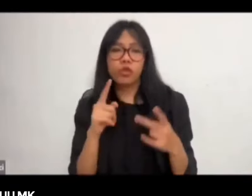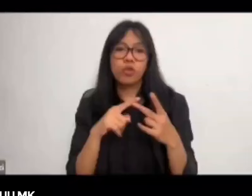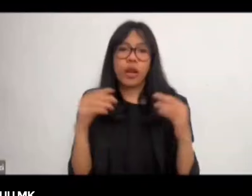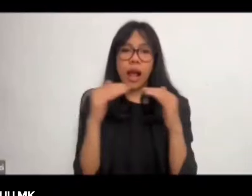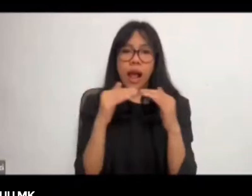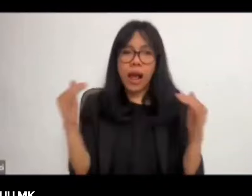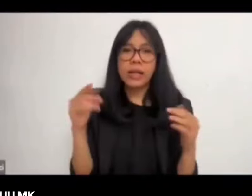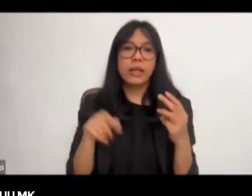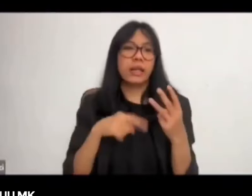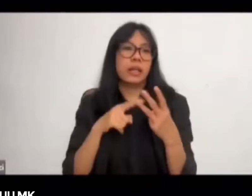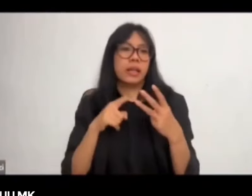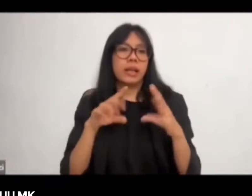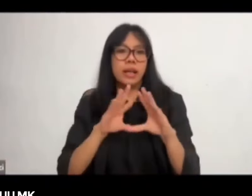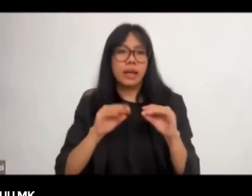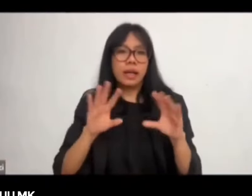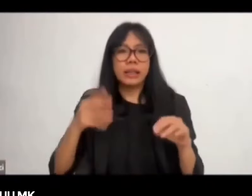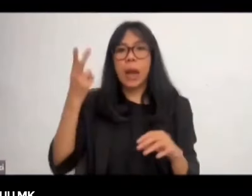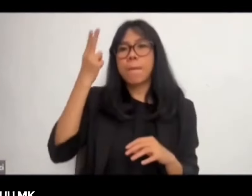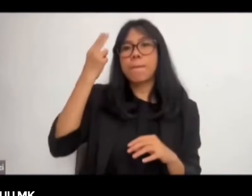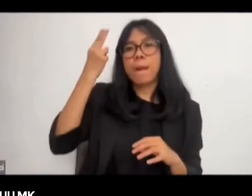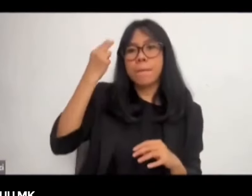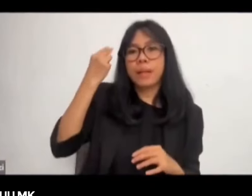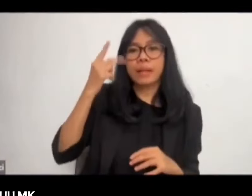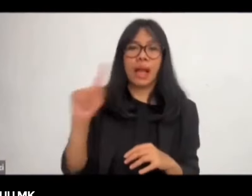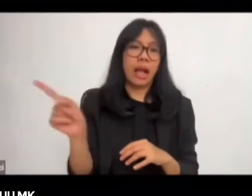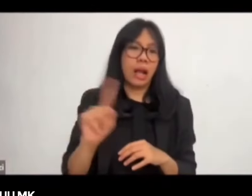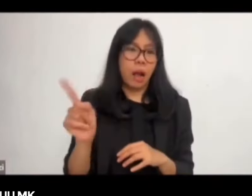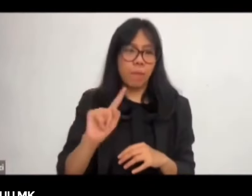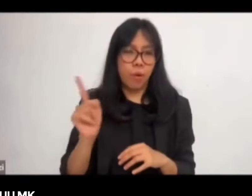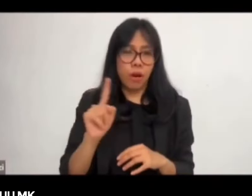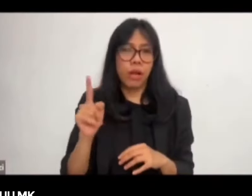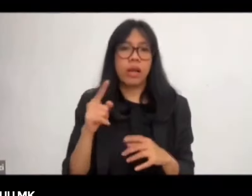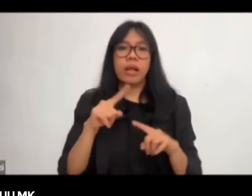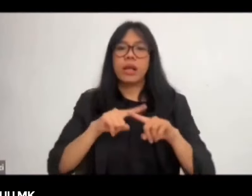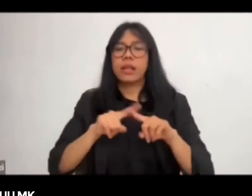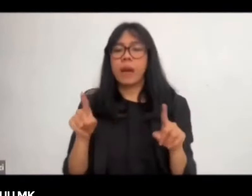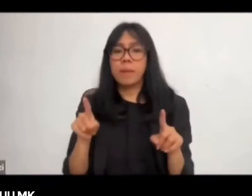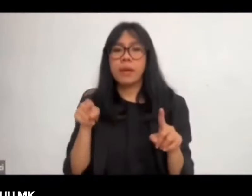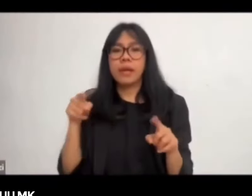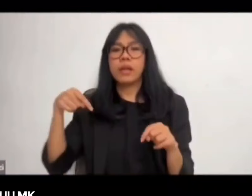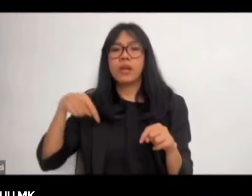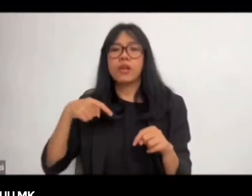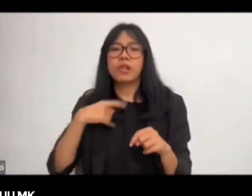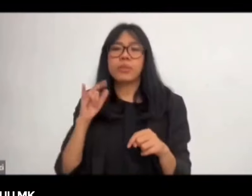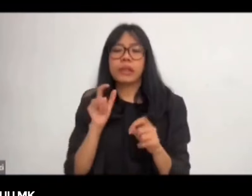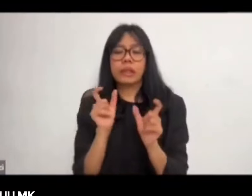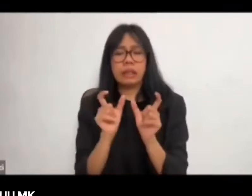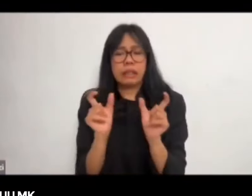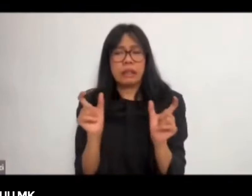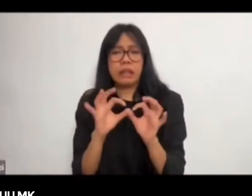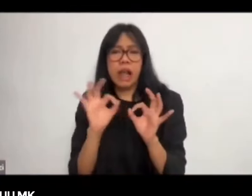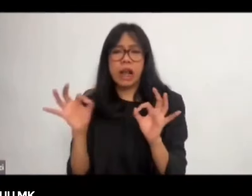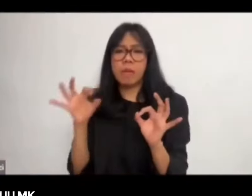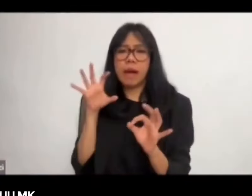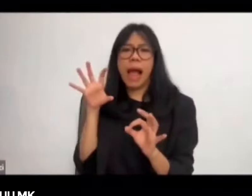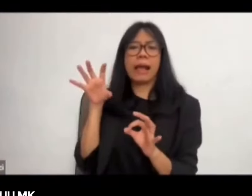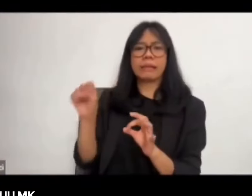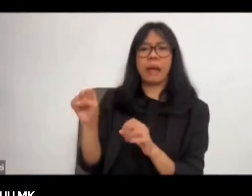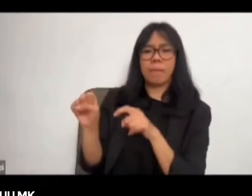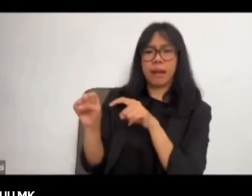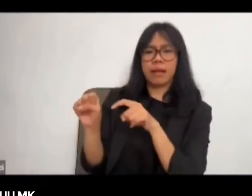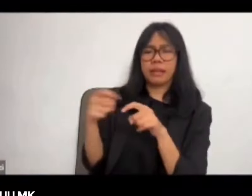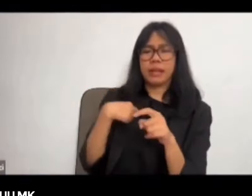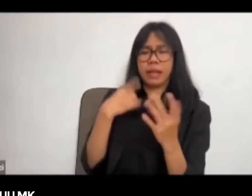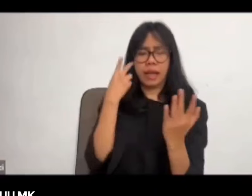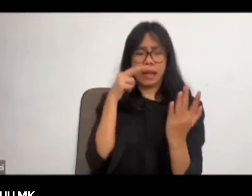pejabat negara. Ini yang mestinya dituangkan. Bukan dengan mengancam-ancam seperti ini. Menurut saya ini ancaman. Pasal